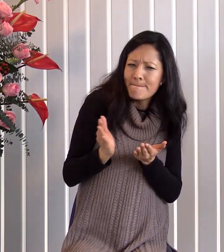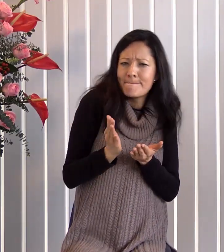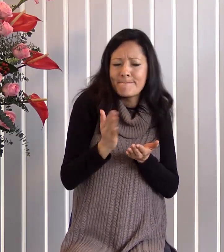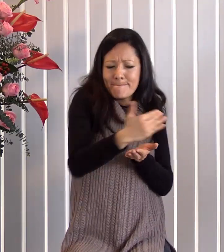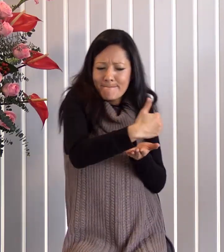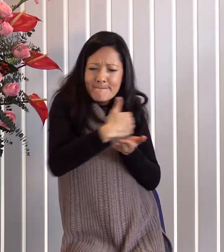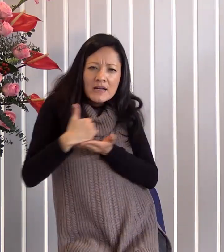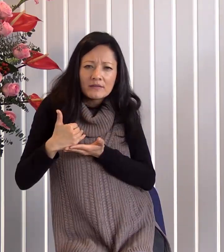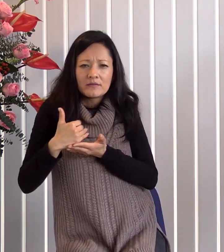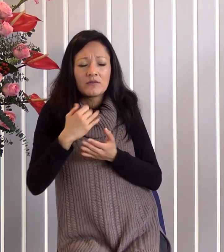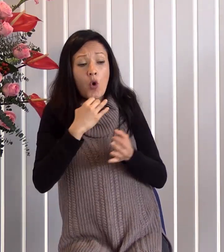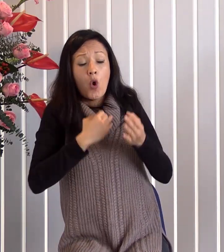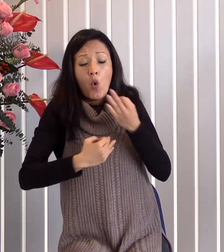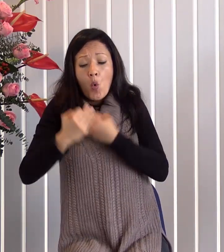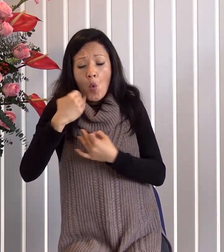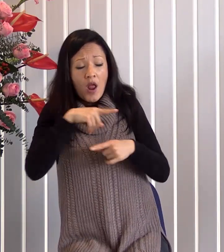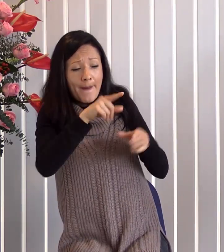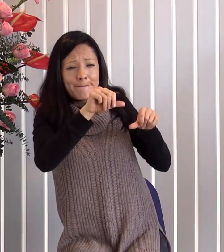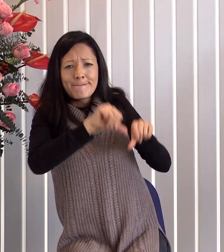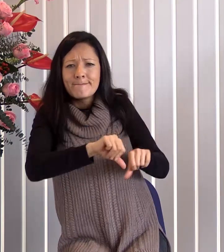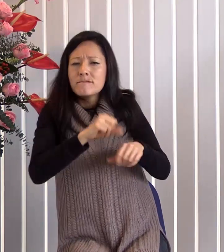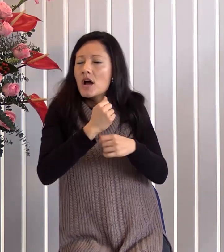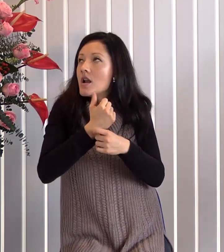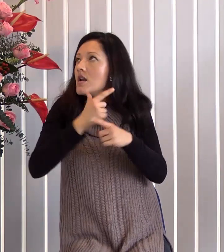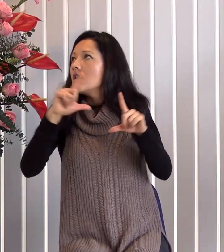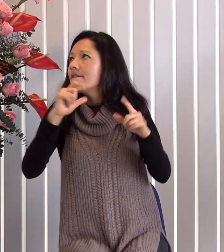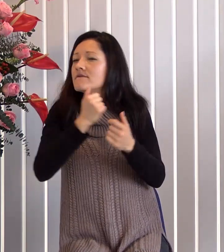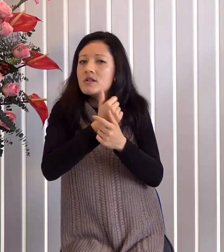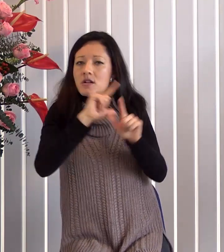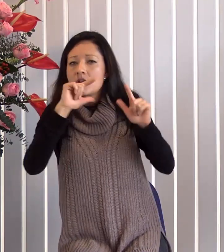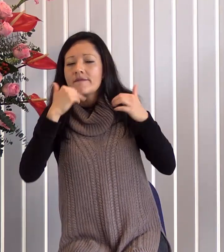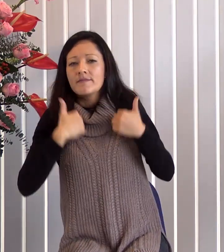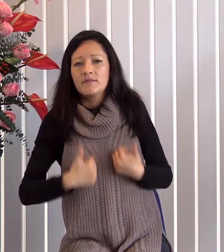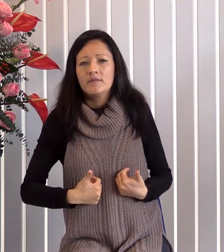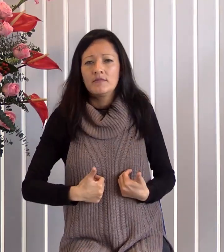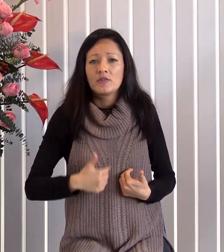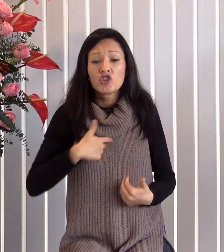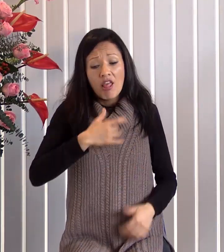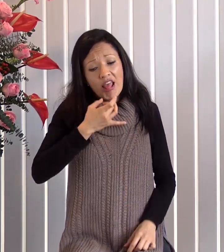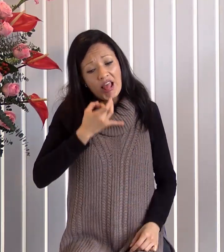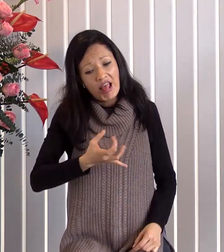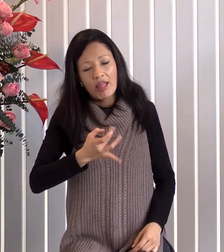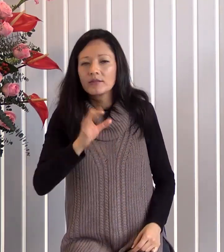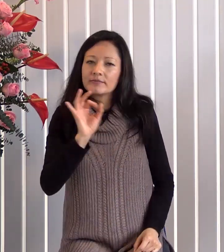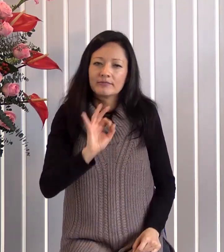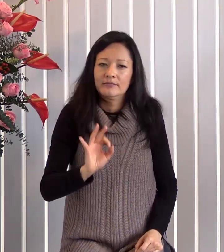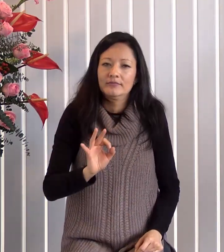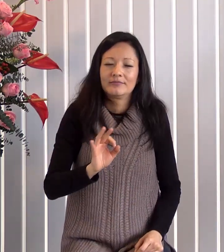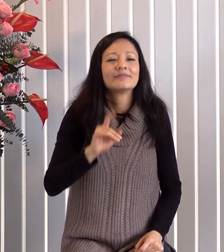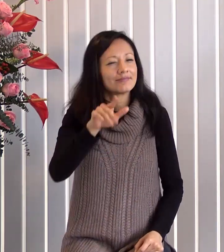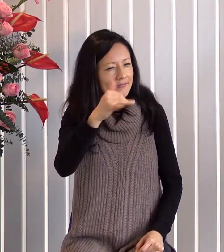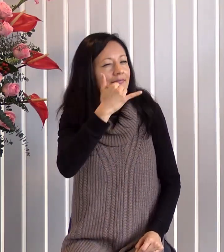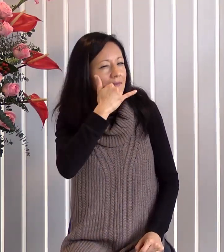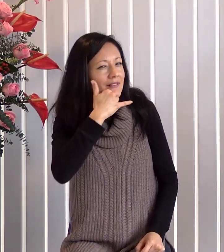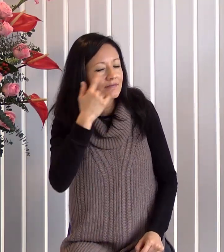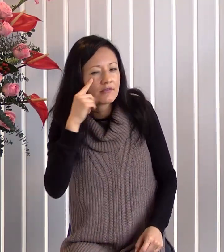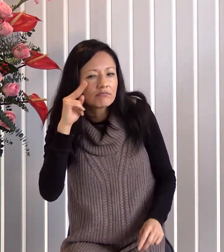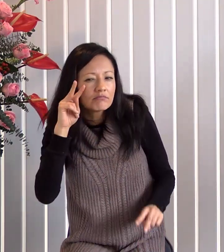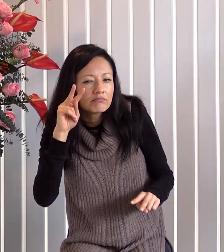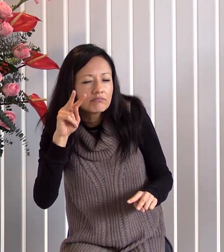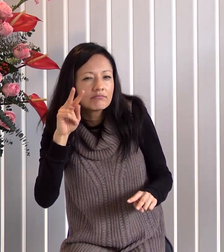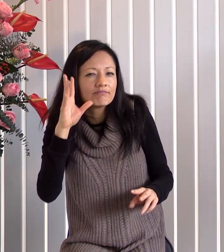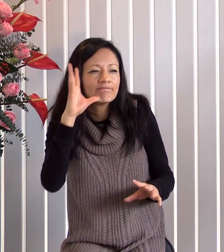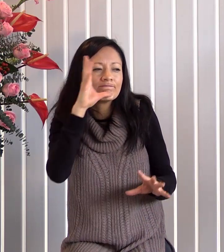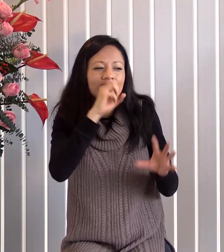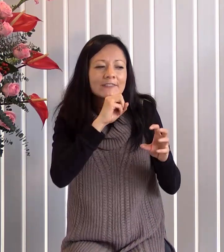mal. Sácame de ahí, Señor. Líbrame. Que no sea tonto. Que no. Lo que pasa es que uno sí sospecha, pero uno de tonto